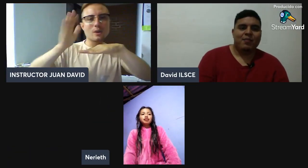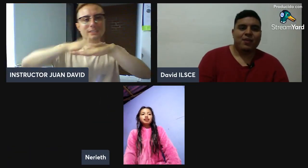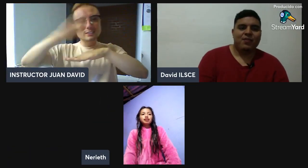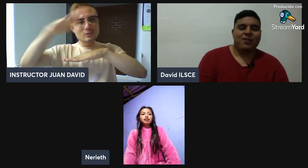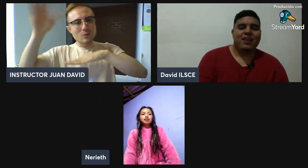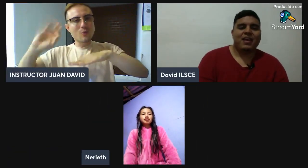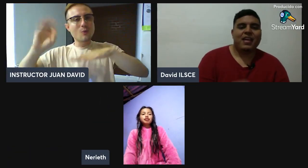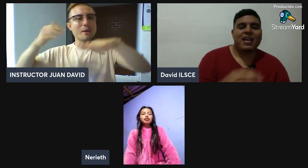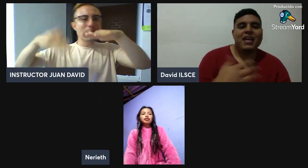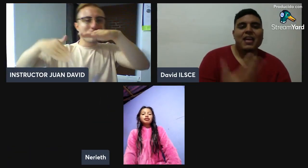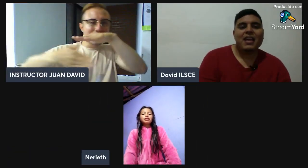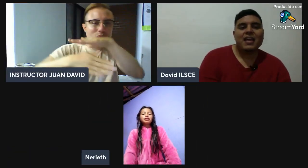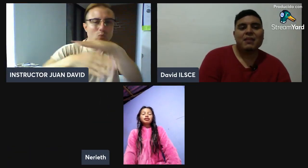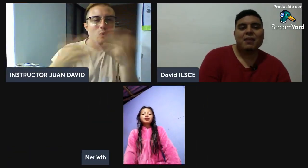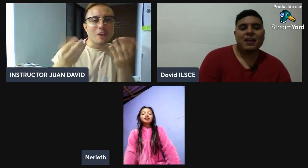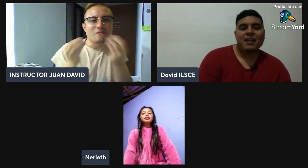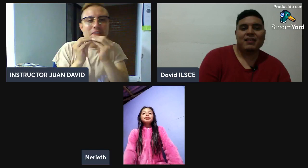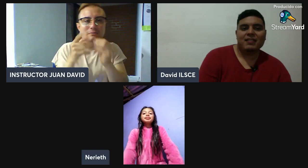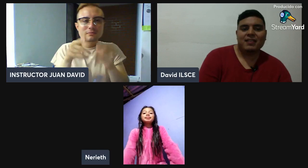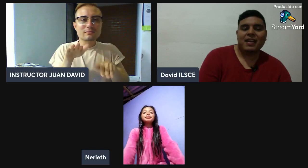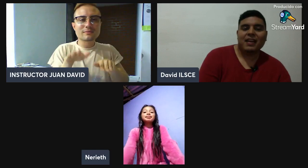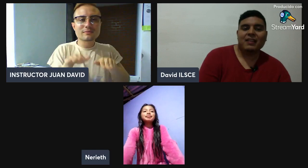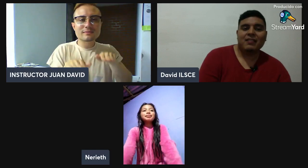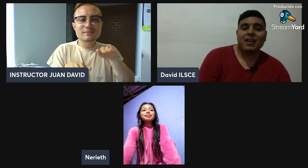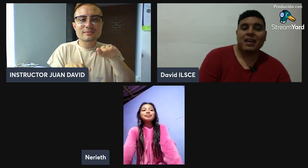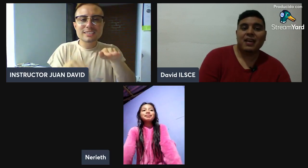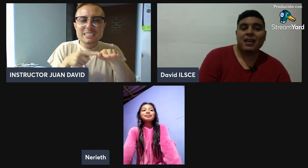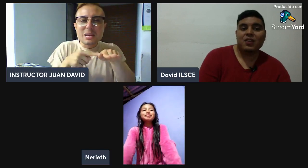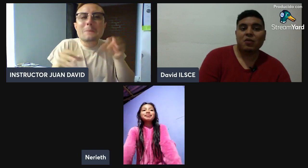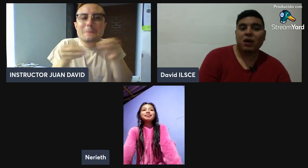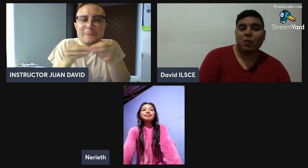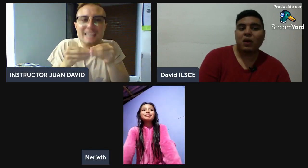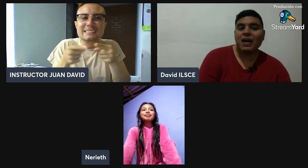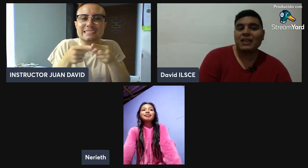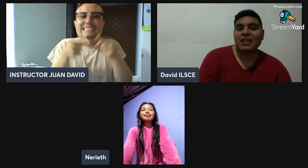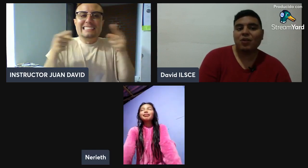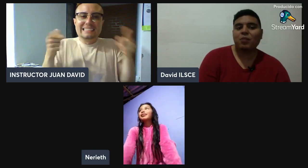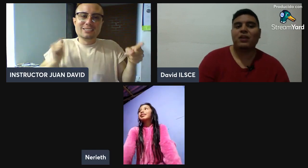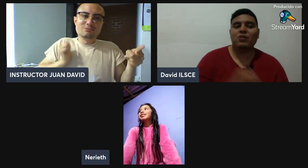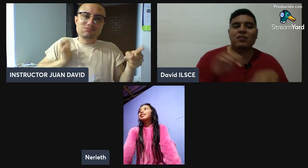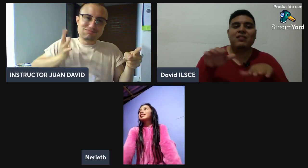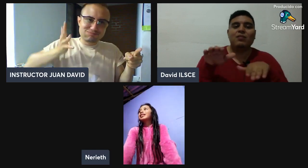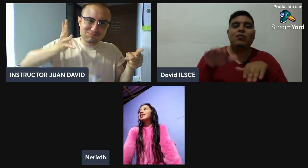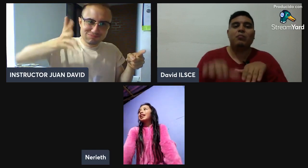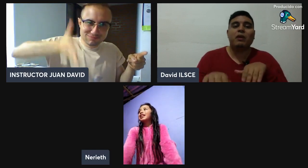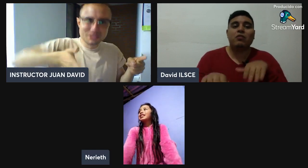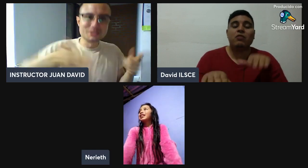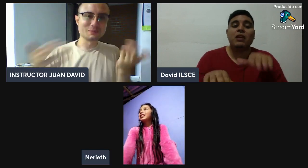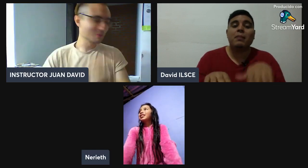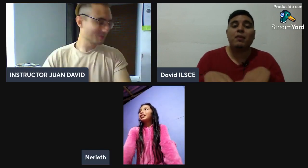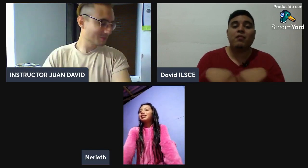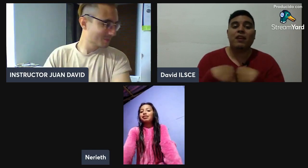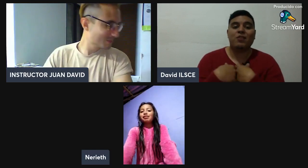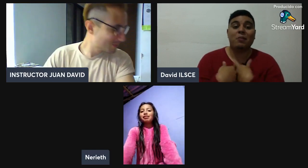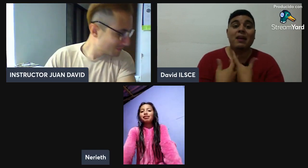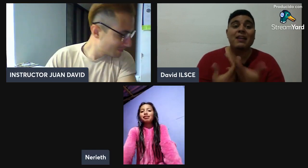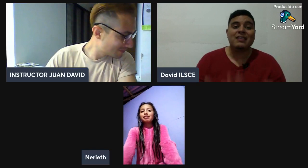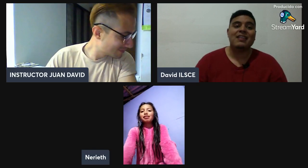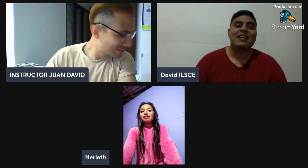Bueno, ¿qué animal es? ¿Es terrestre, aéreo, acuático? Porque tú hiciste unos pasos ahí, pero faltó más.